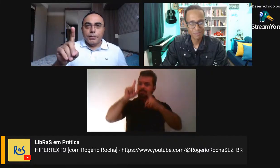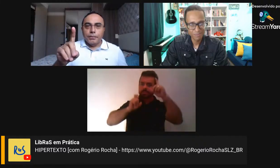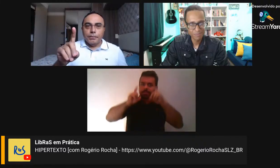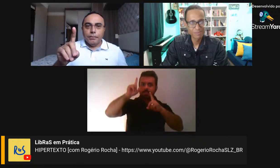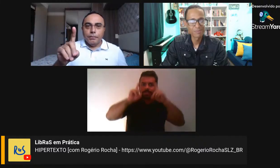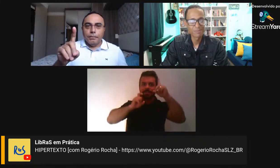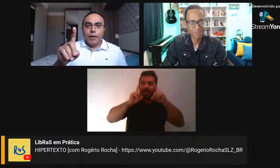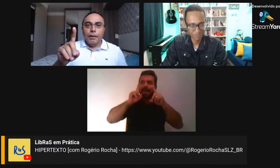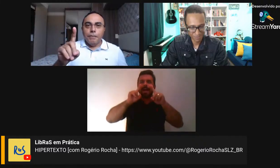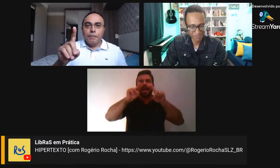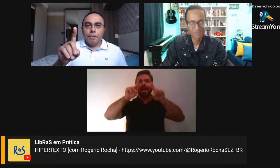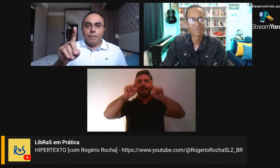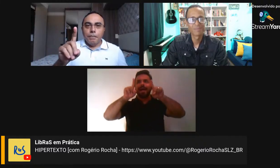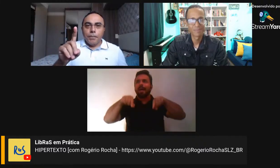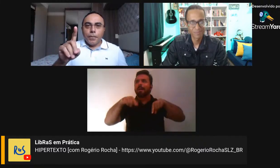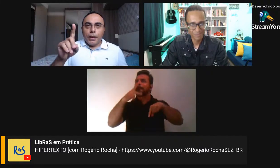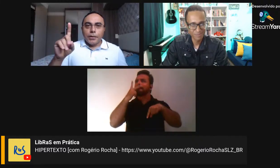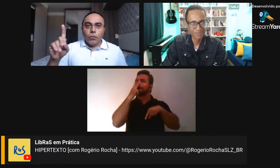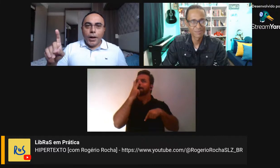né,